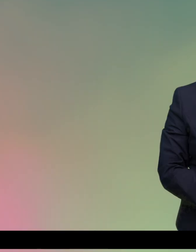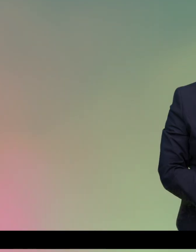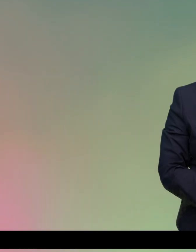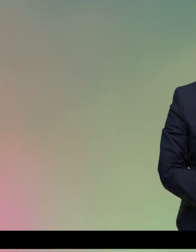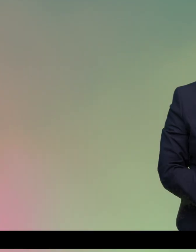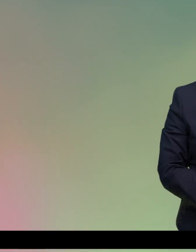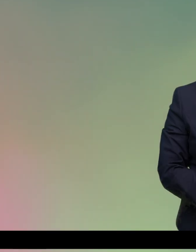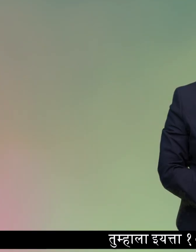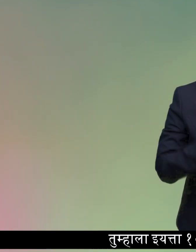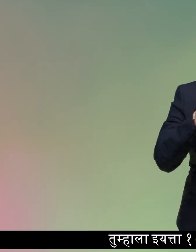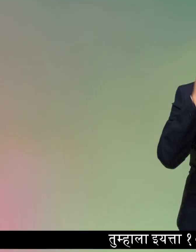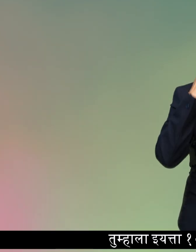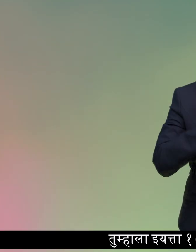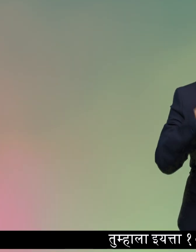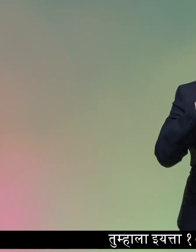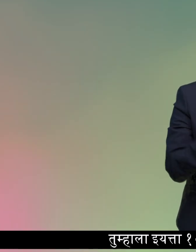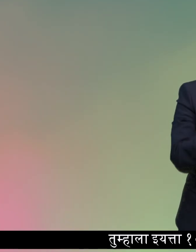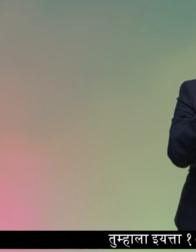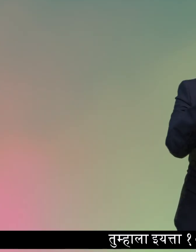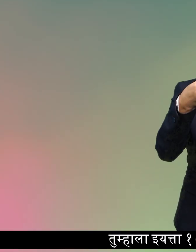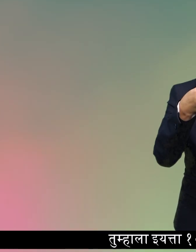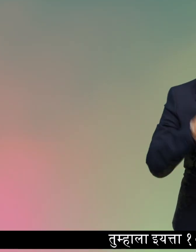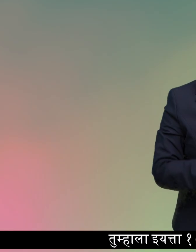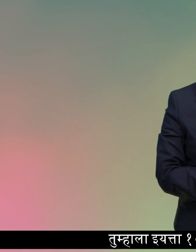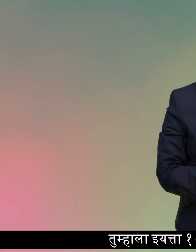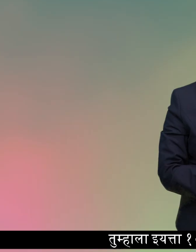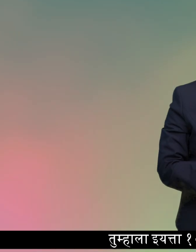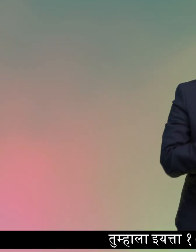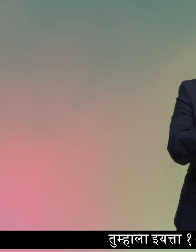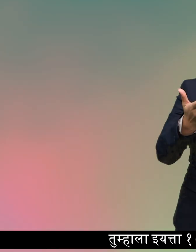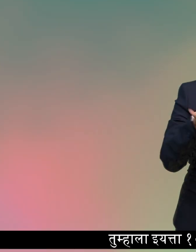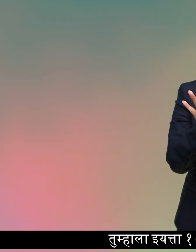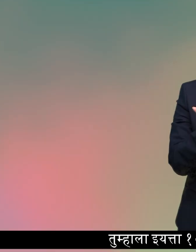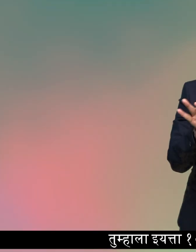मी बिंदू आता तुम्हाला इयत्ता 10वी जीवशास्त्रातील जीवन प्रक्रिया